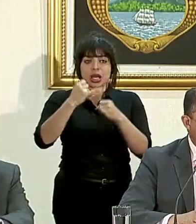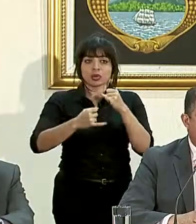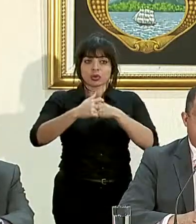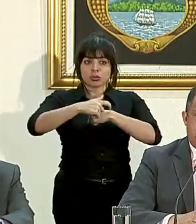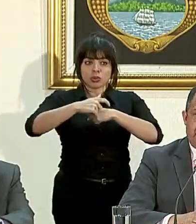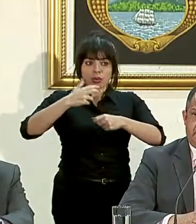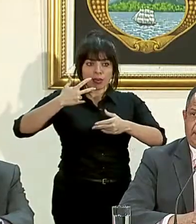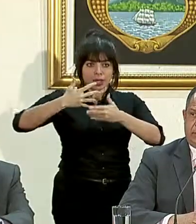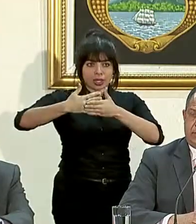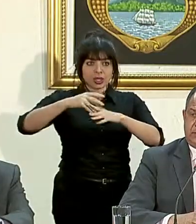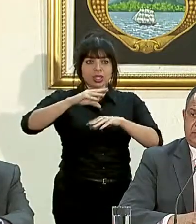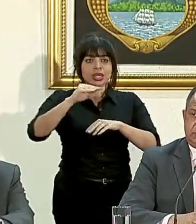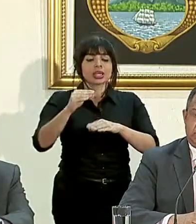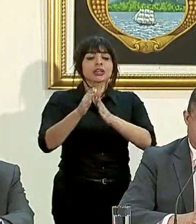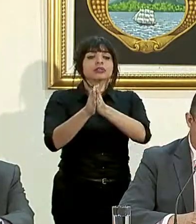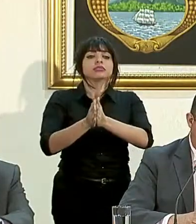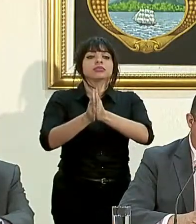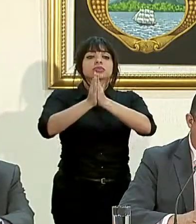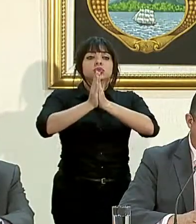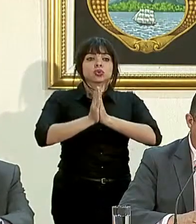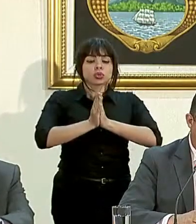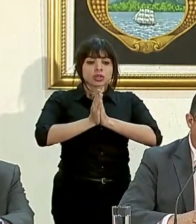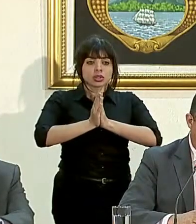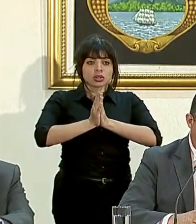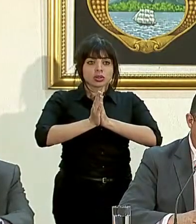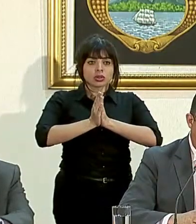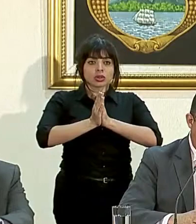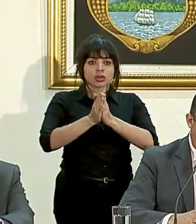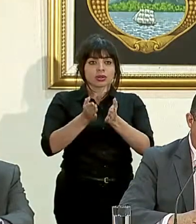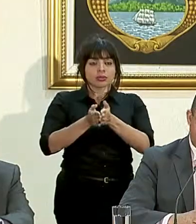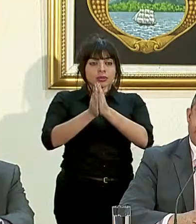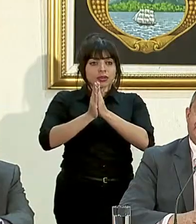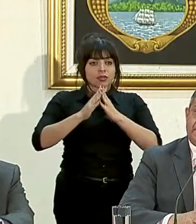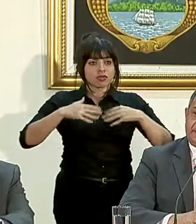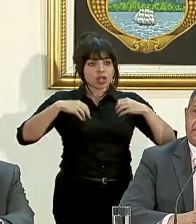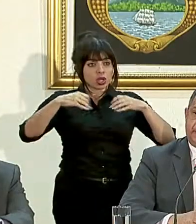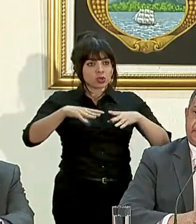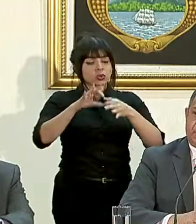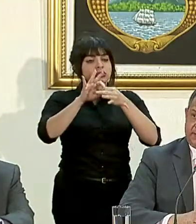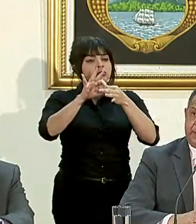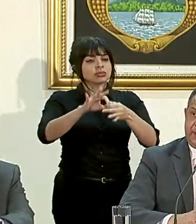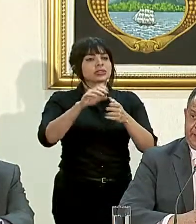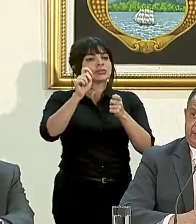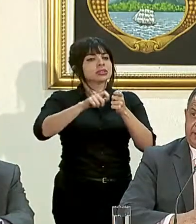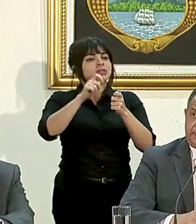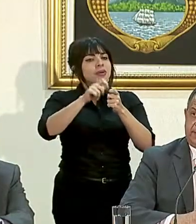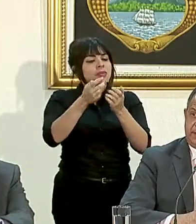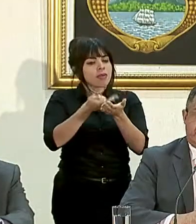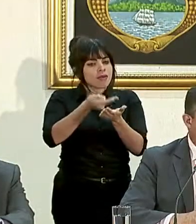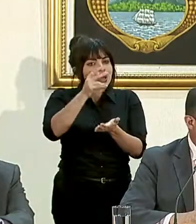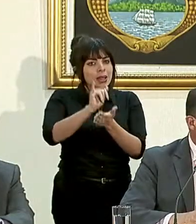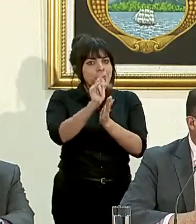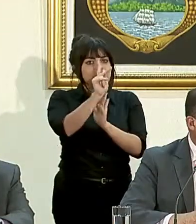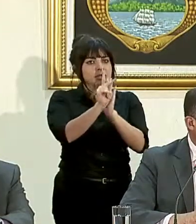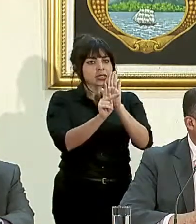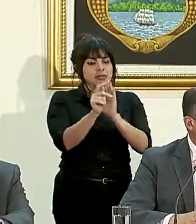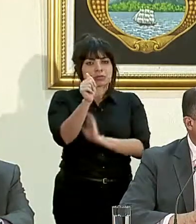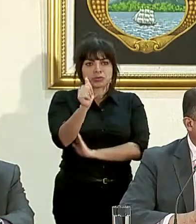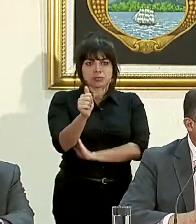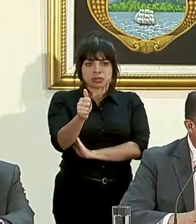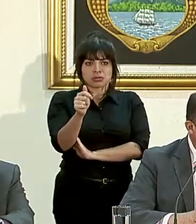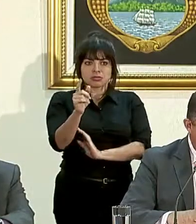momento y la solicitud que le planteé de renuncia tiene que ver precisamente con hacer valer ese principio que ella